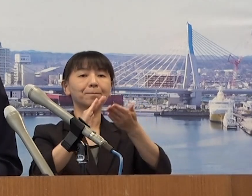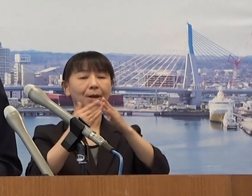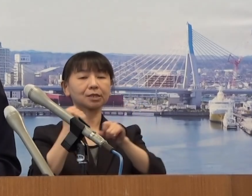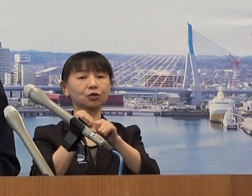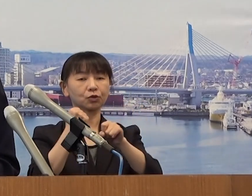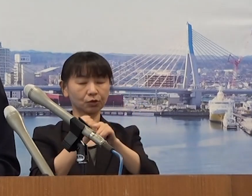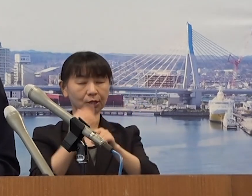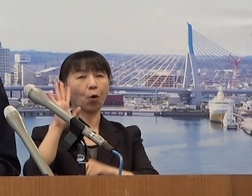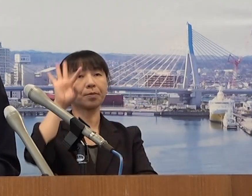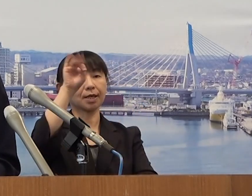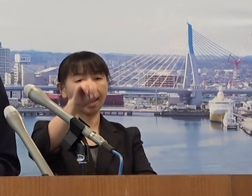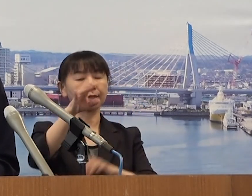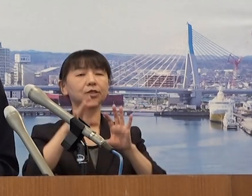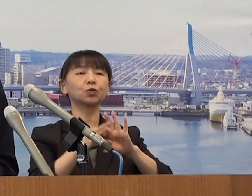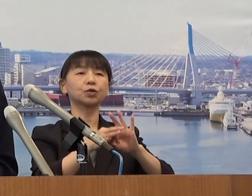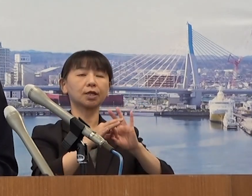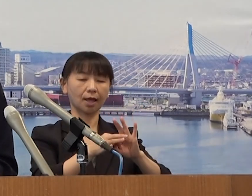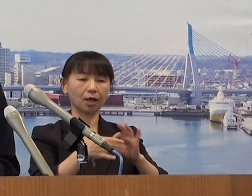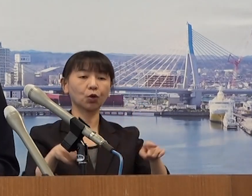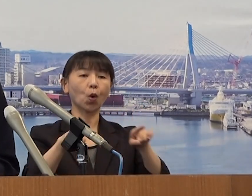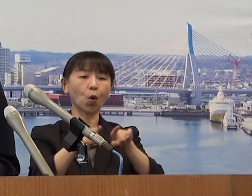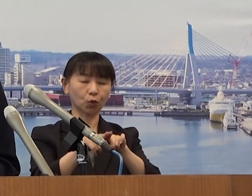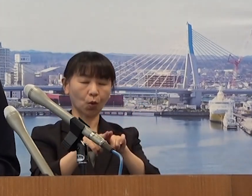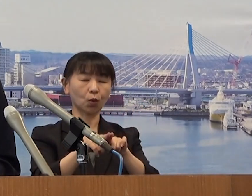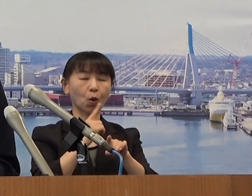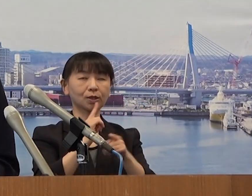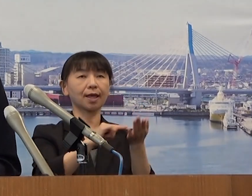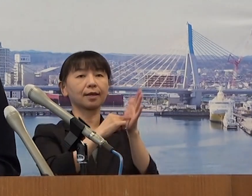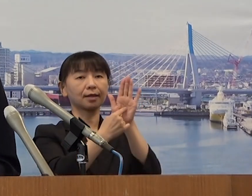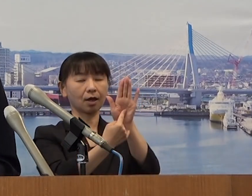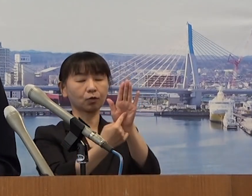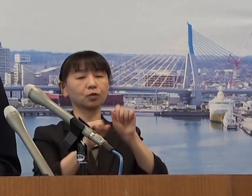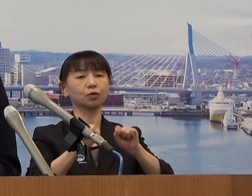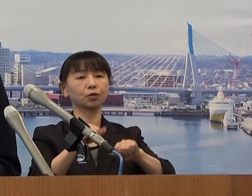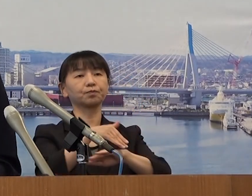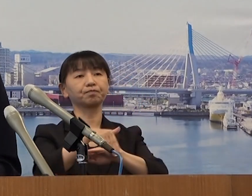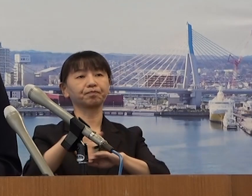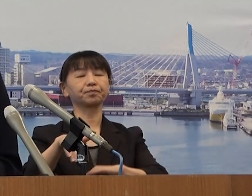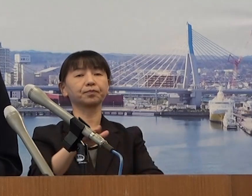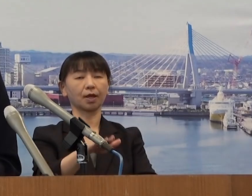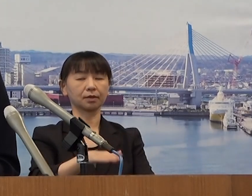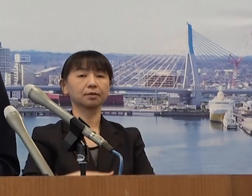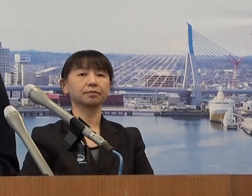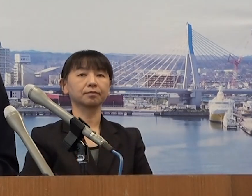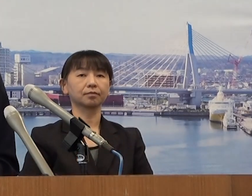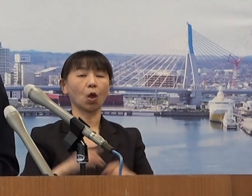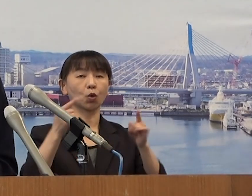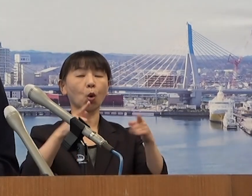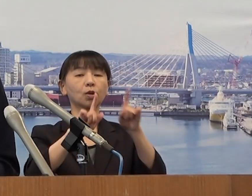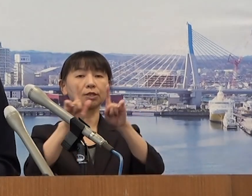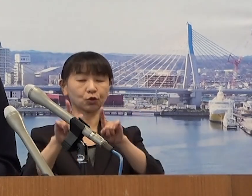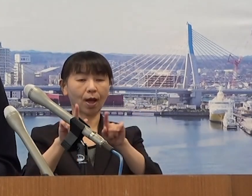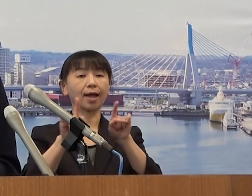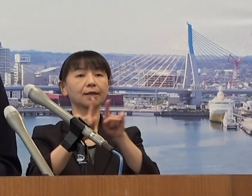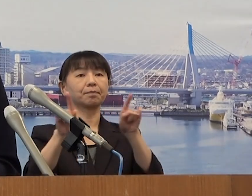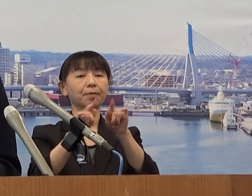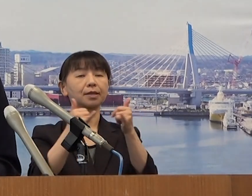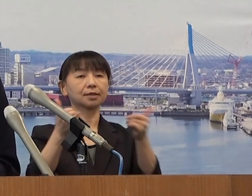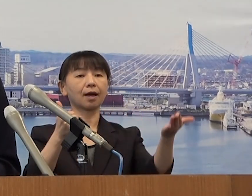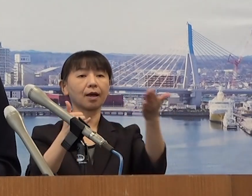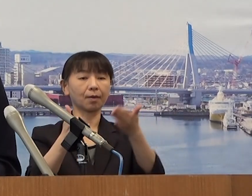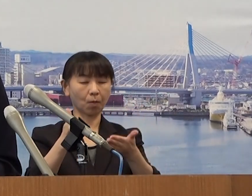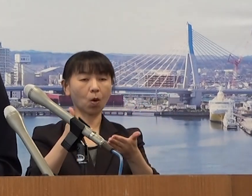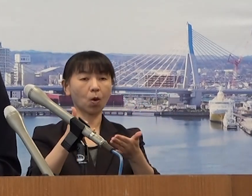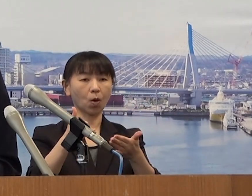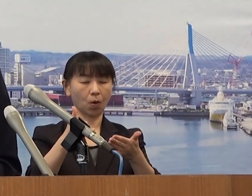てと共同宣言を予定しております。当日は一般の方々も先